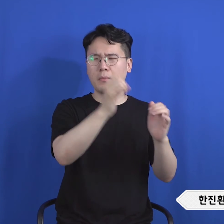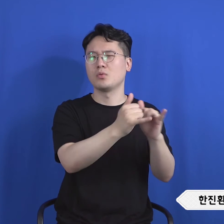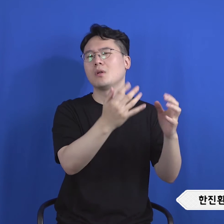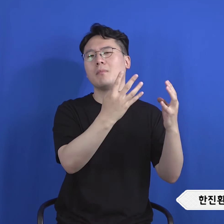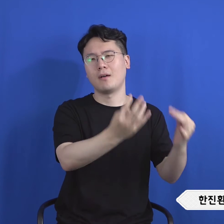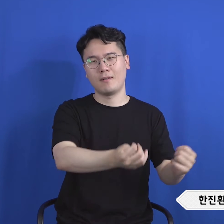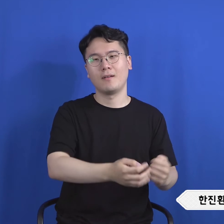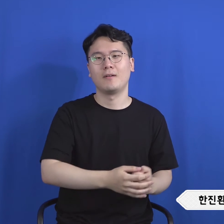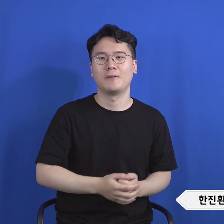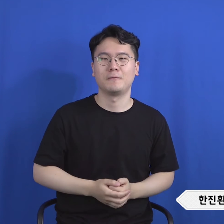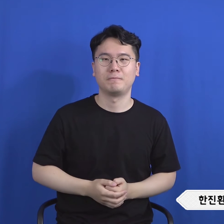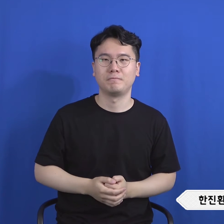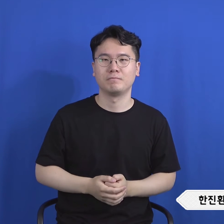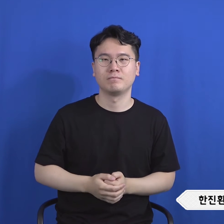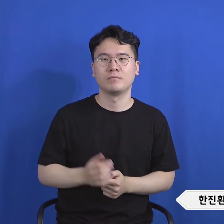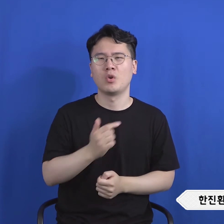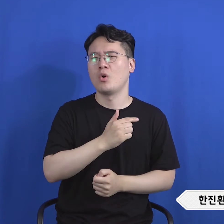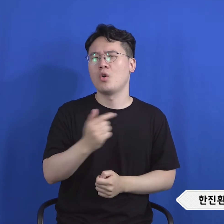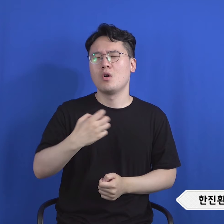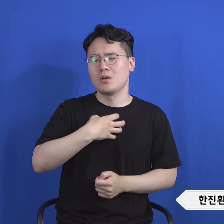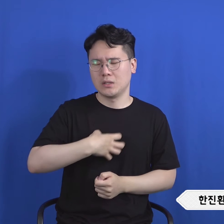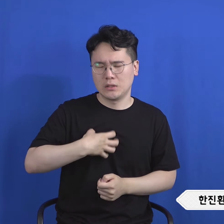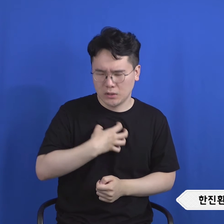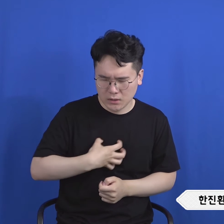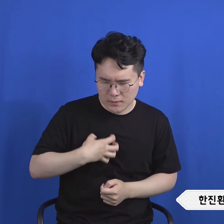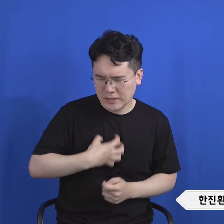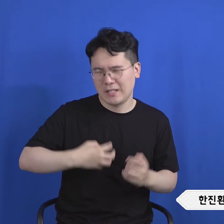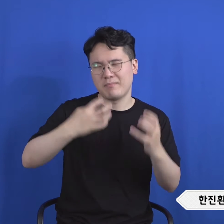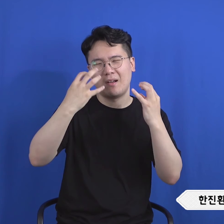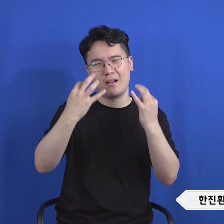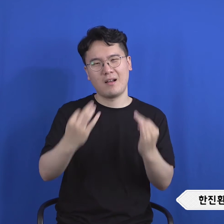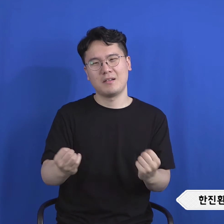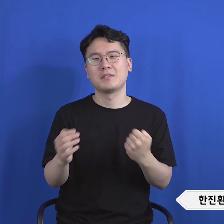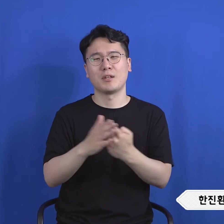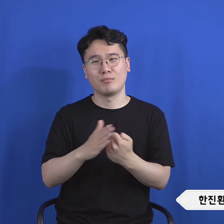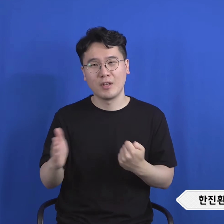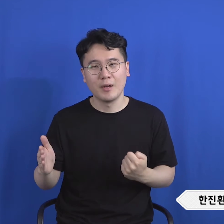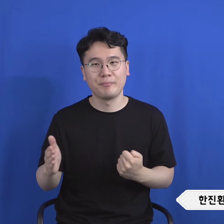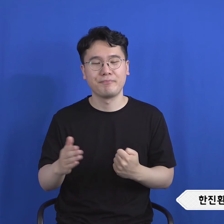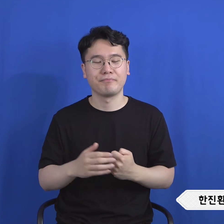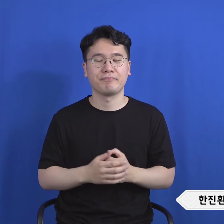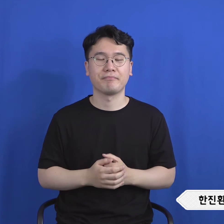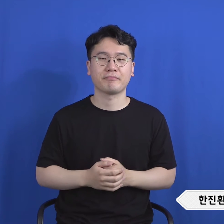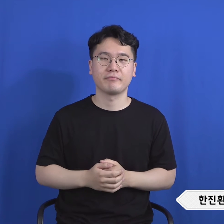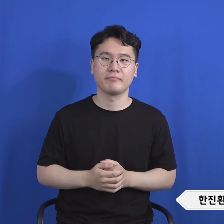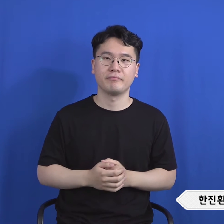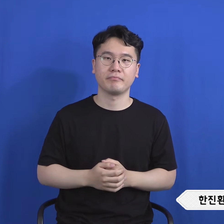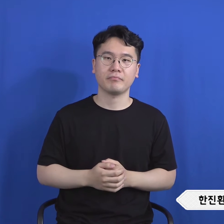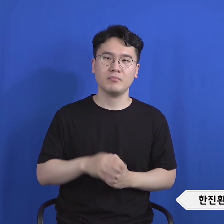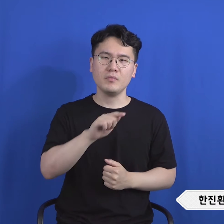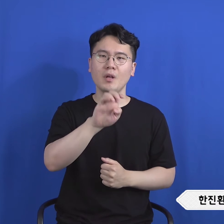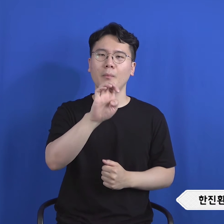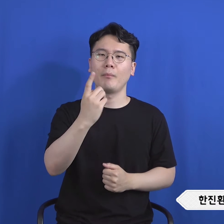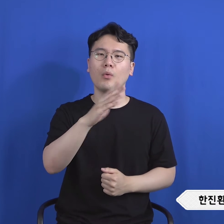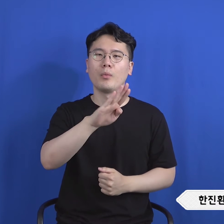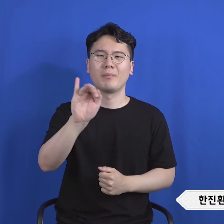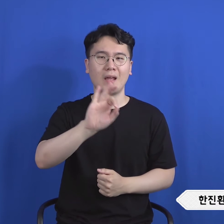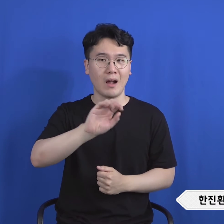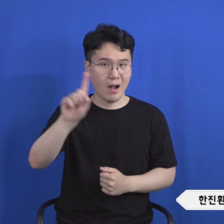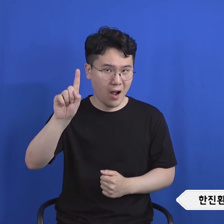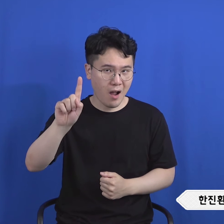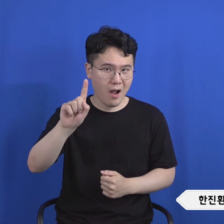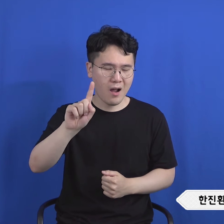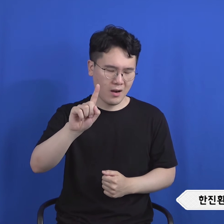합니다. 하도 근심 걱정이 많은 세상을 살다 보니까 그런 택도 없는